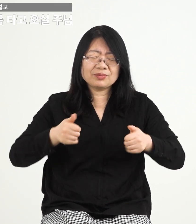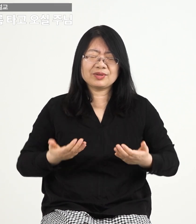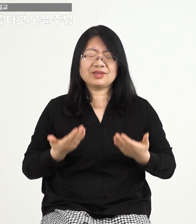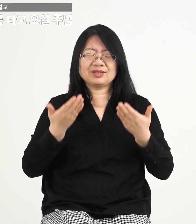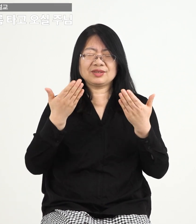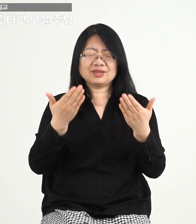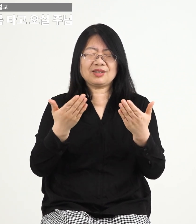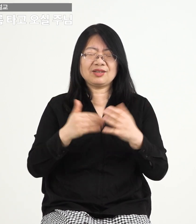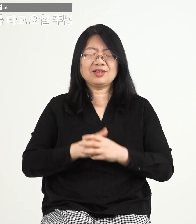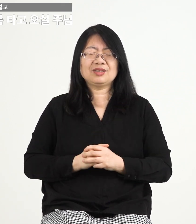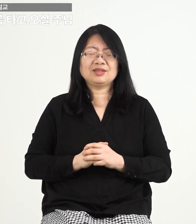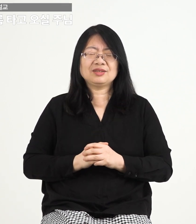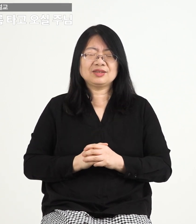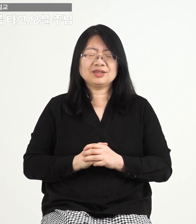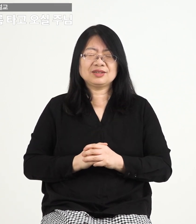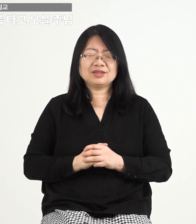드리며